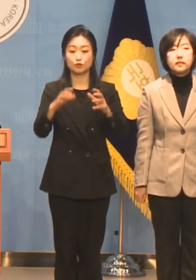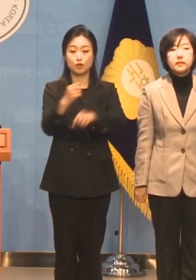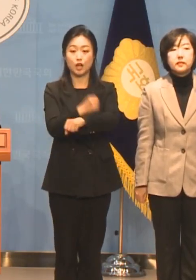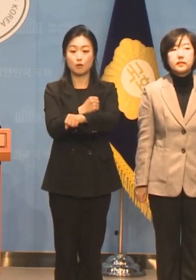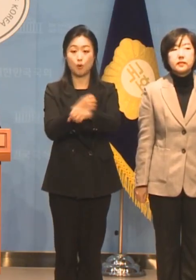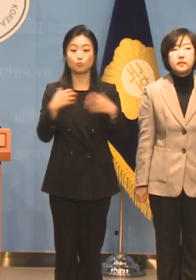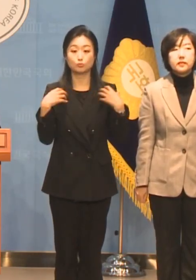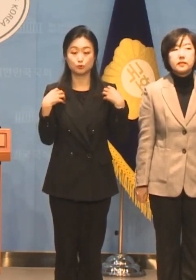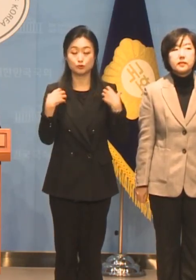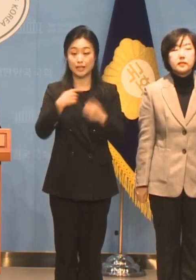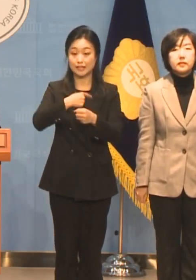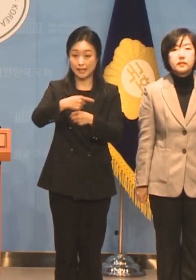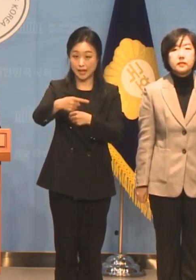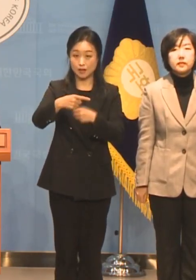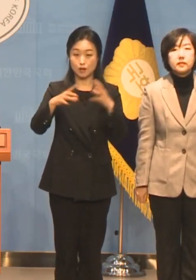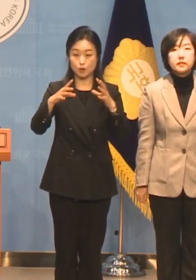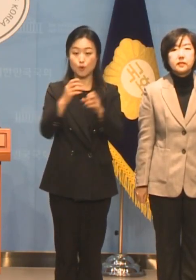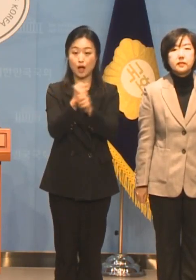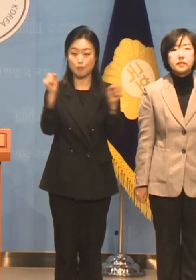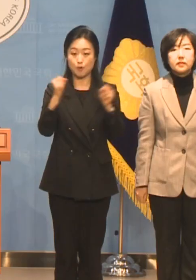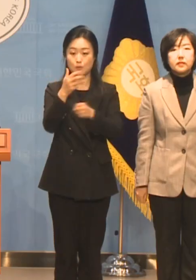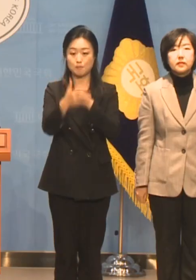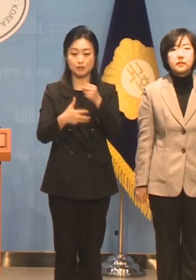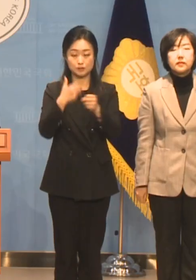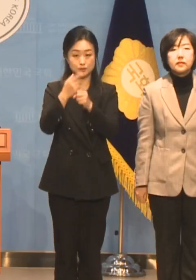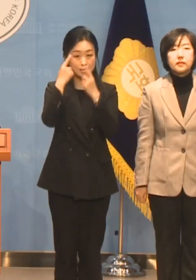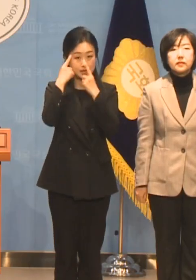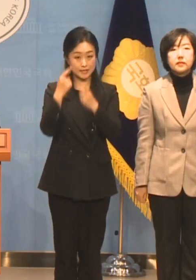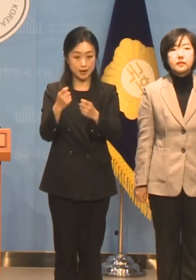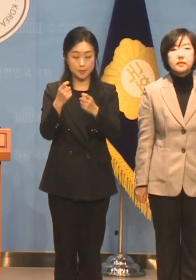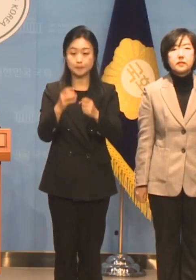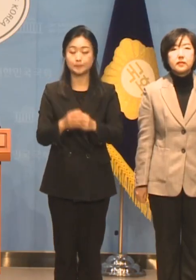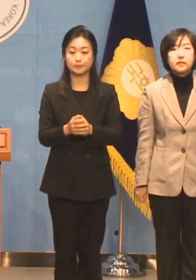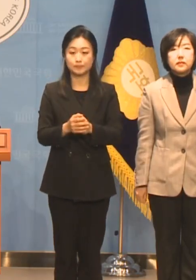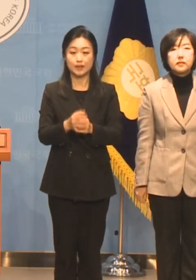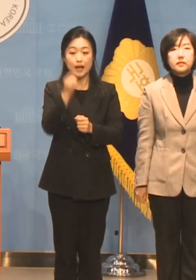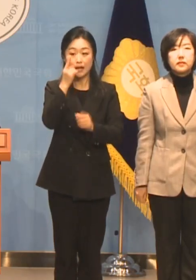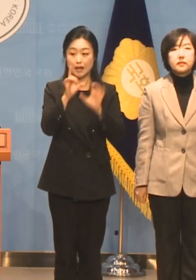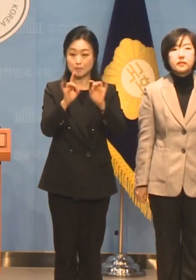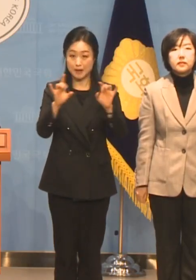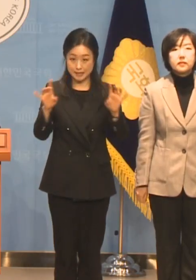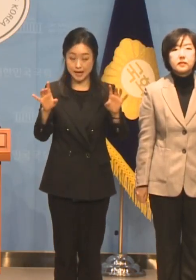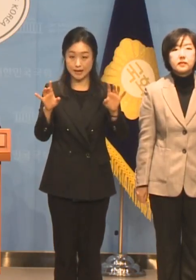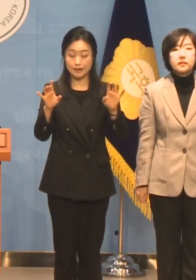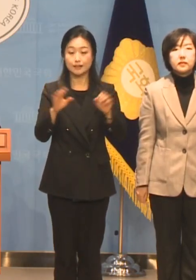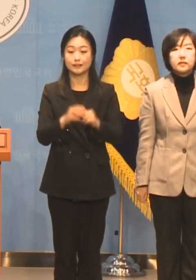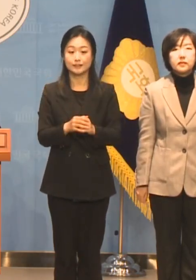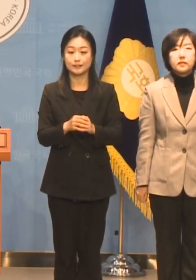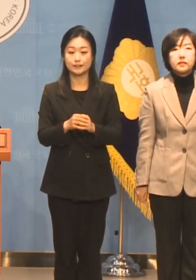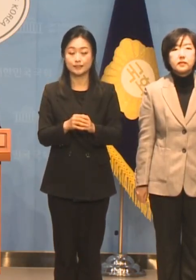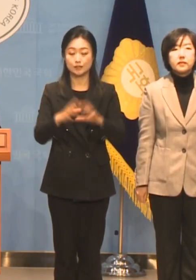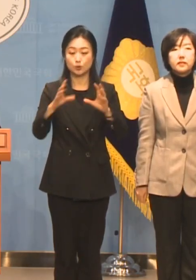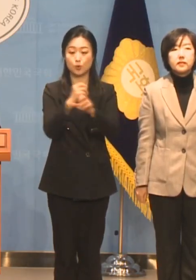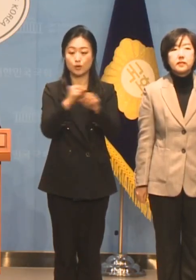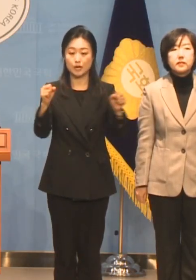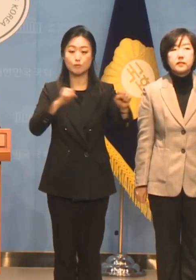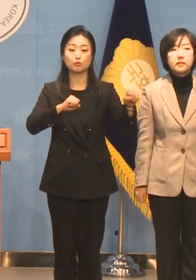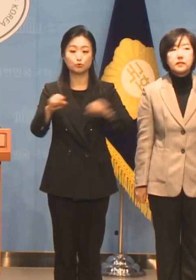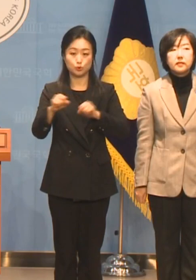국가보훈부는 내년 광복 80주년을 기념해 이달의 독립운동 12건을